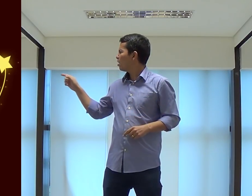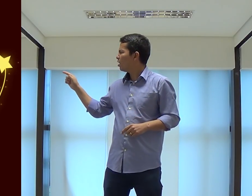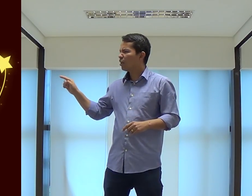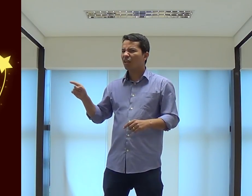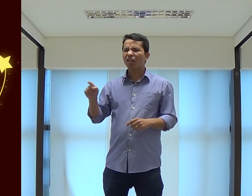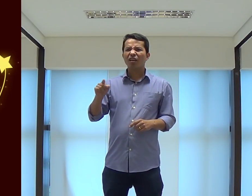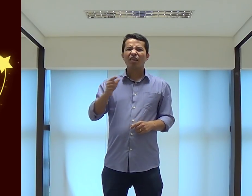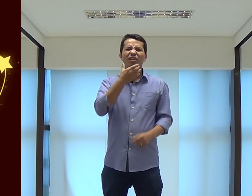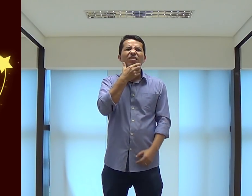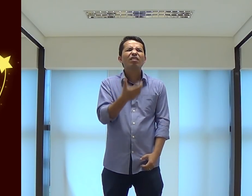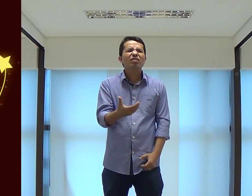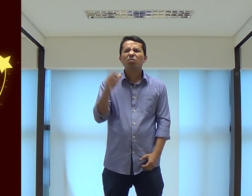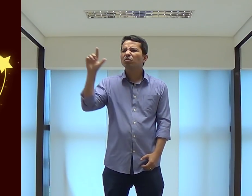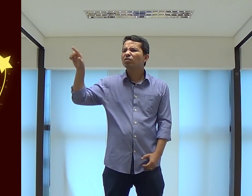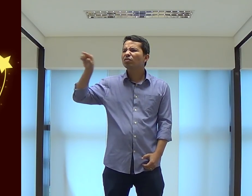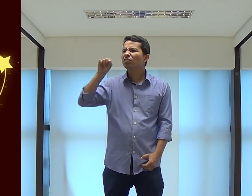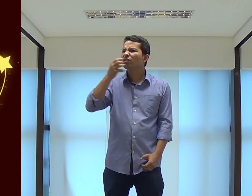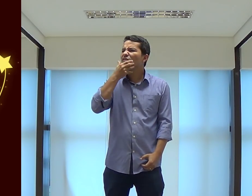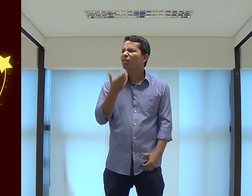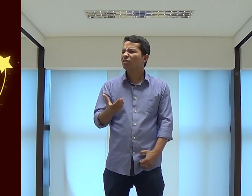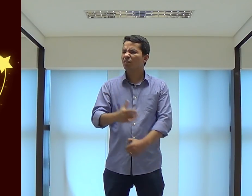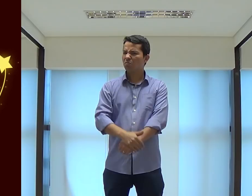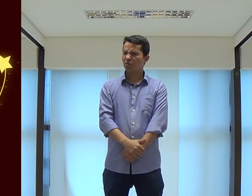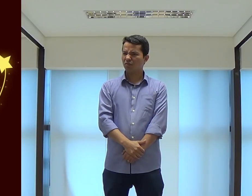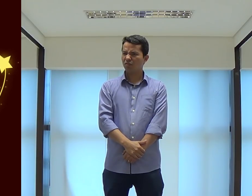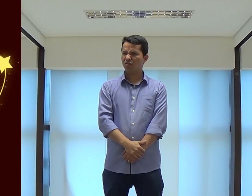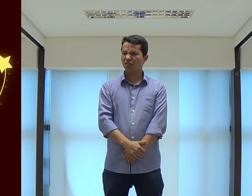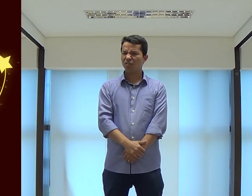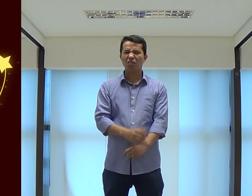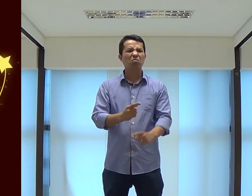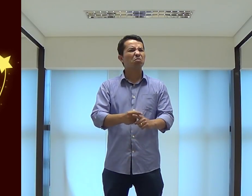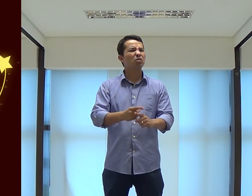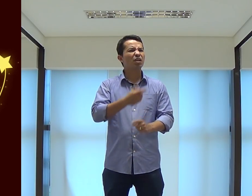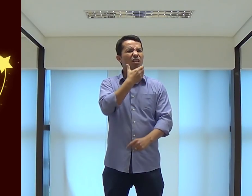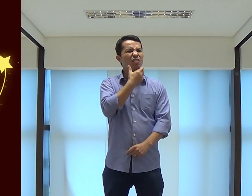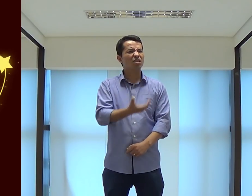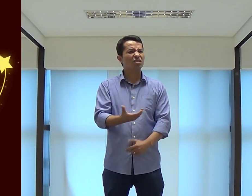Mas então por quê? Natal, por que que é em dezembro?